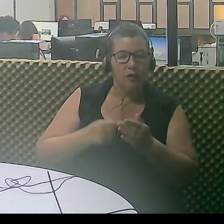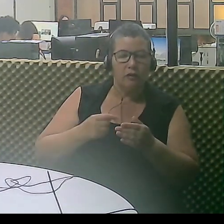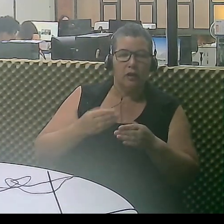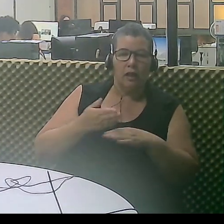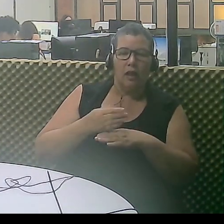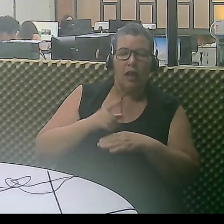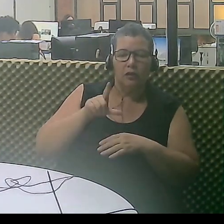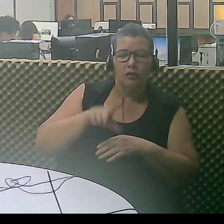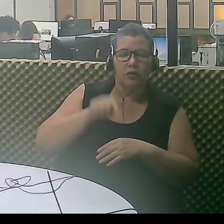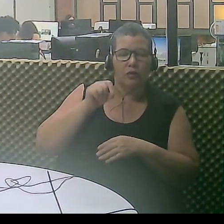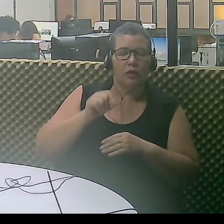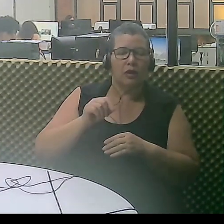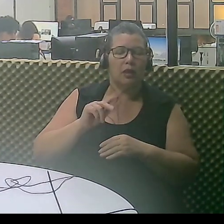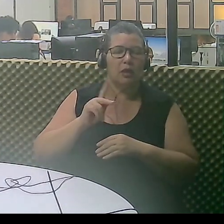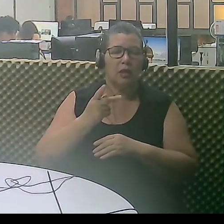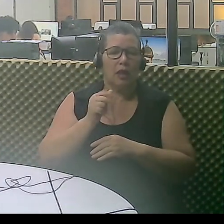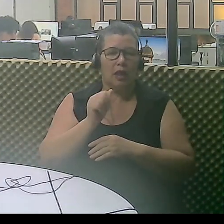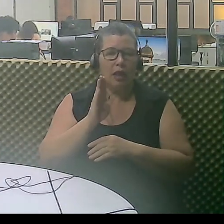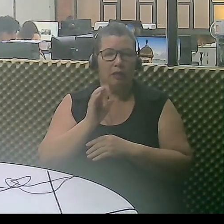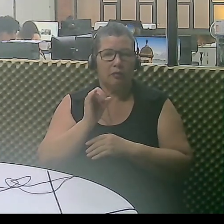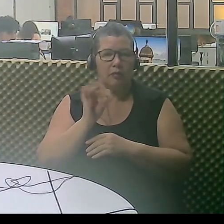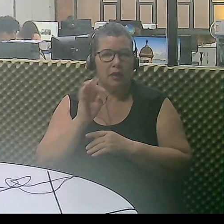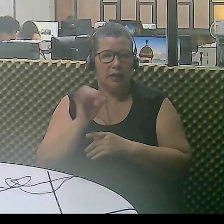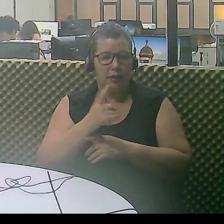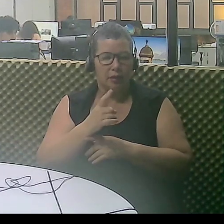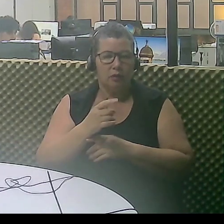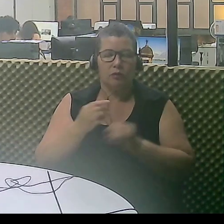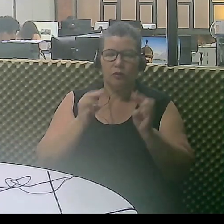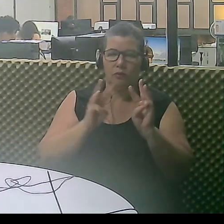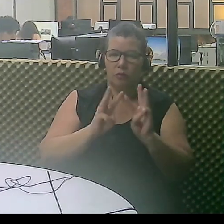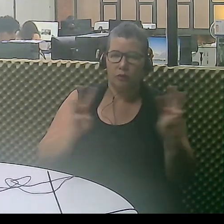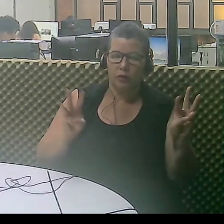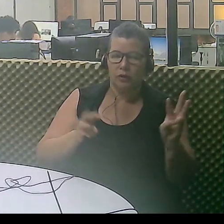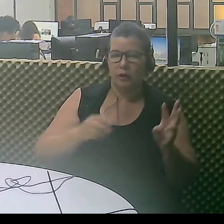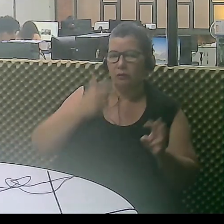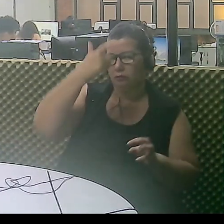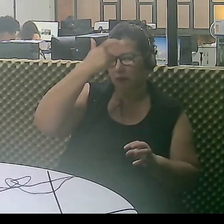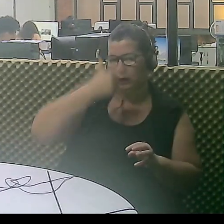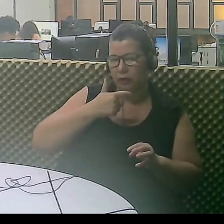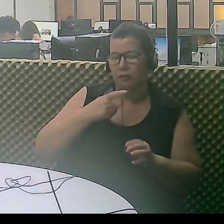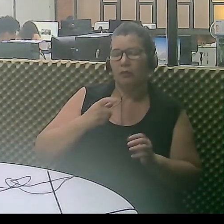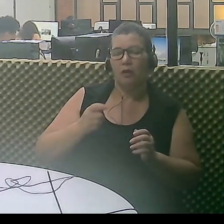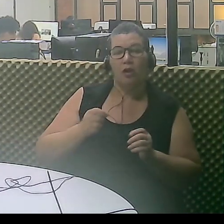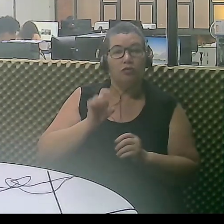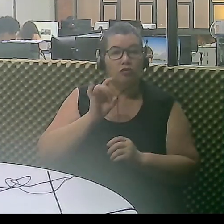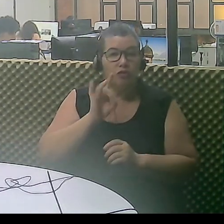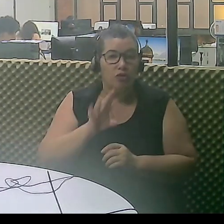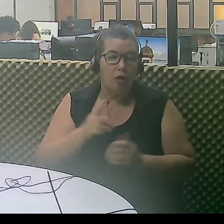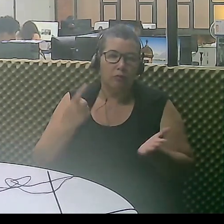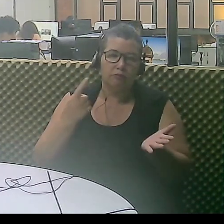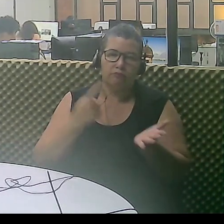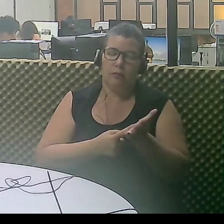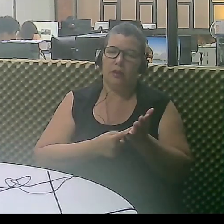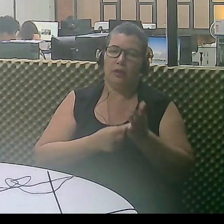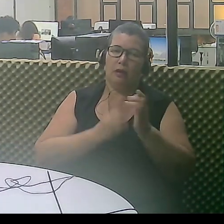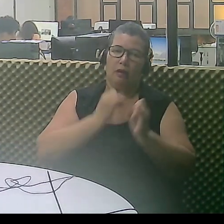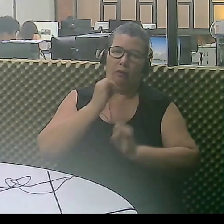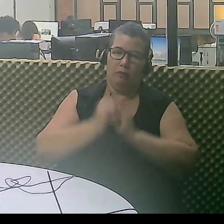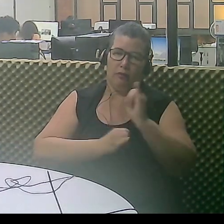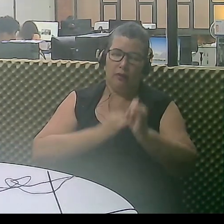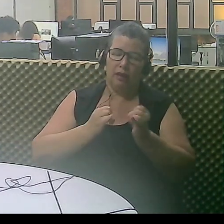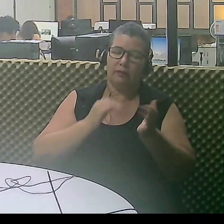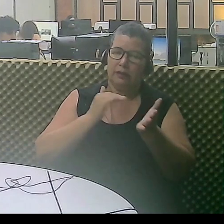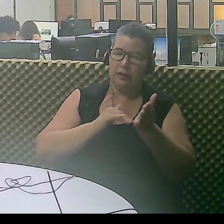opção Habitação no Portal Cidadão. Apenas por meio de agendamento online é possível ser atendido pela Secretaria, que